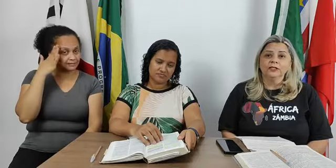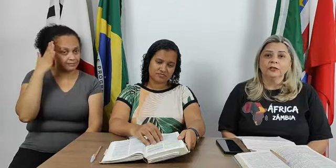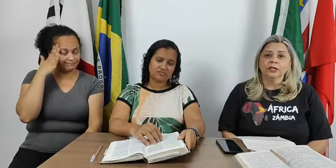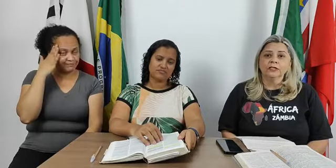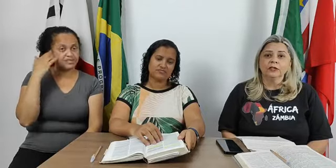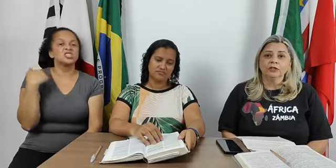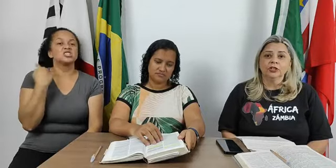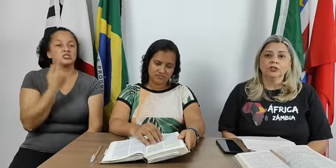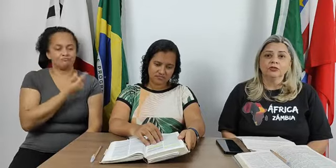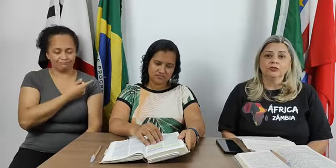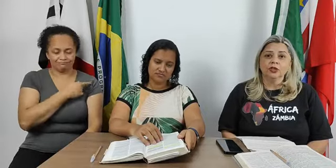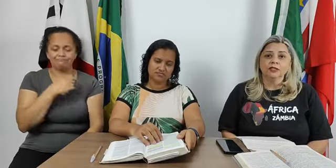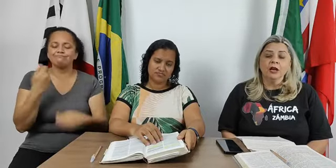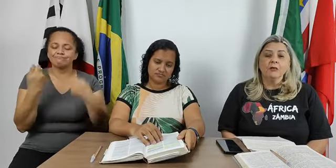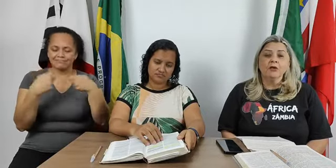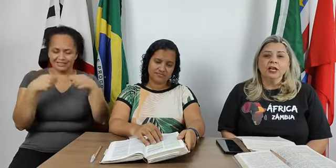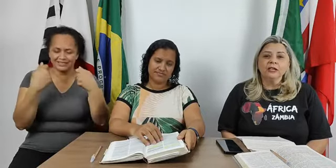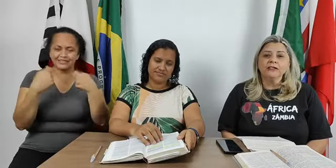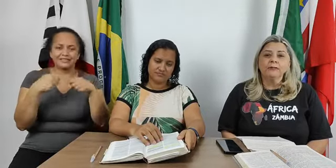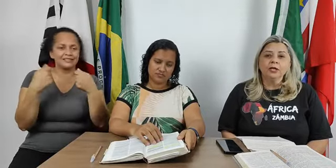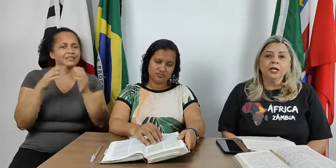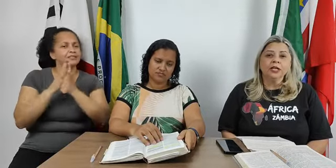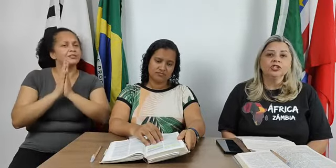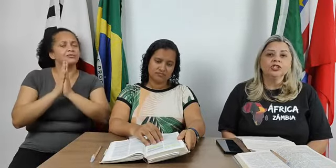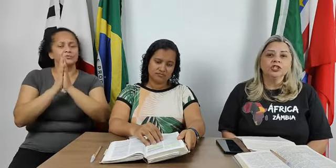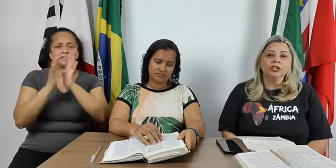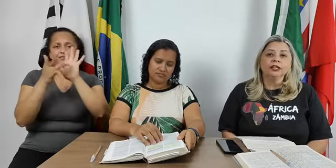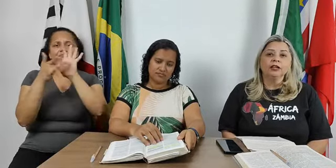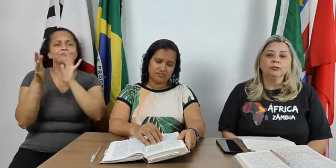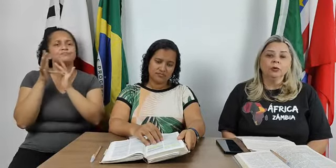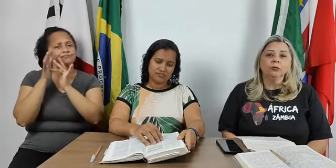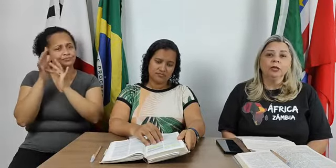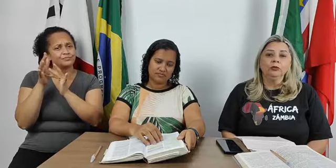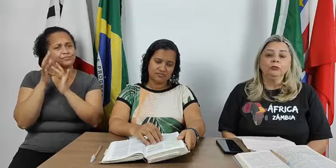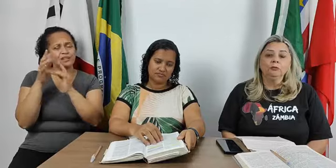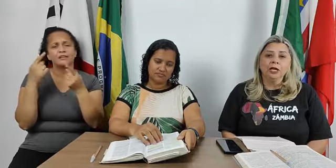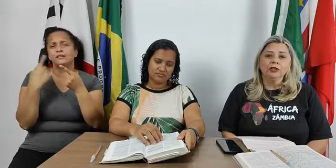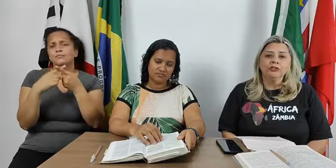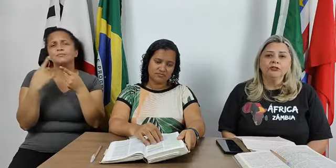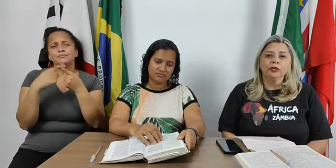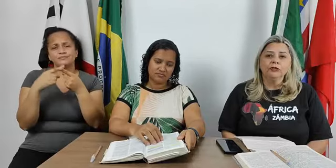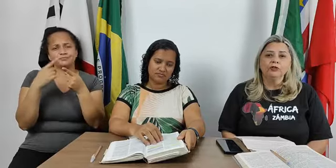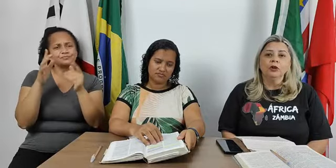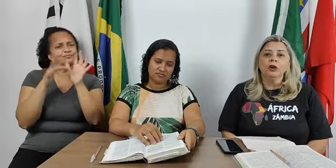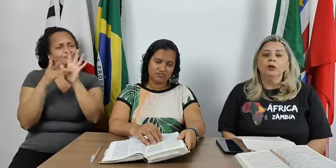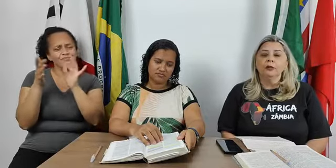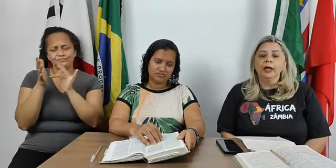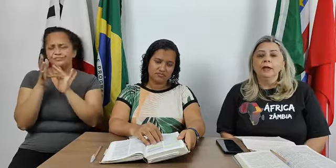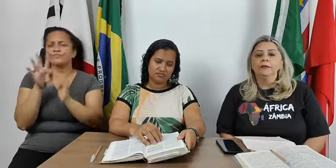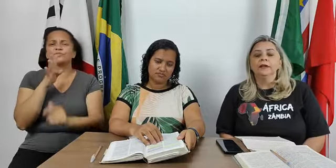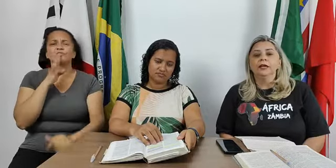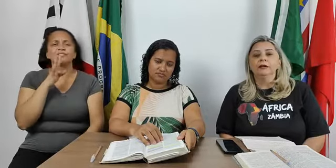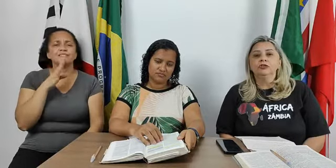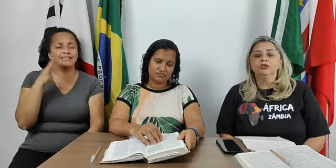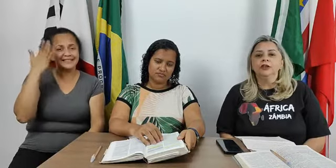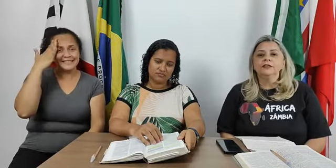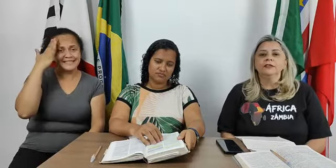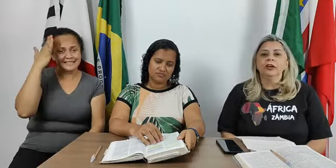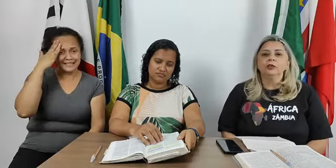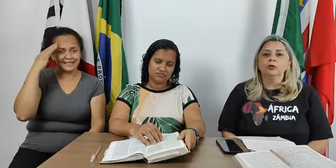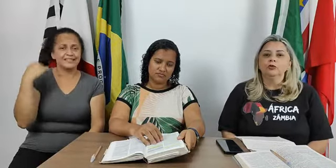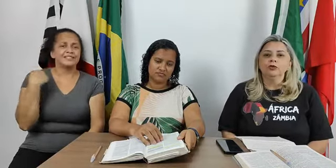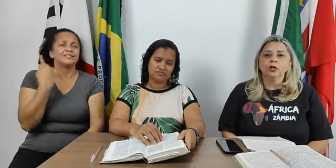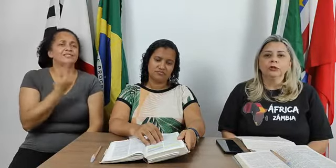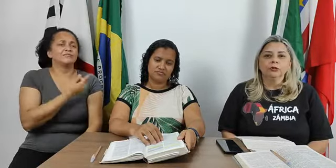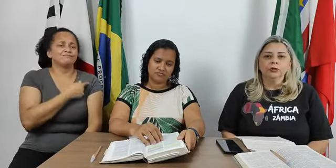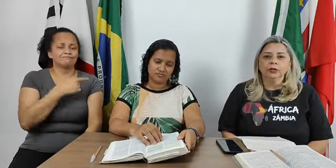necessitou dessa oração que Jesus fez, porque ele sabia que a gente ia estar num momento bem difícil, né? Se ele não tivesse